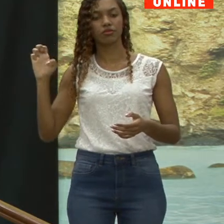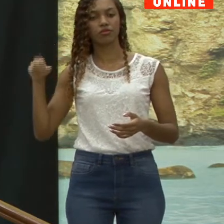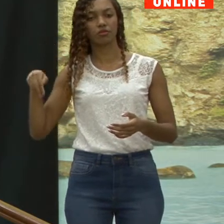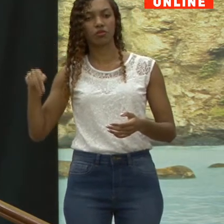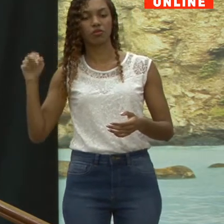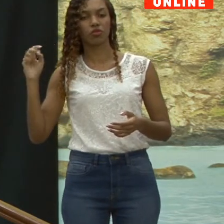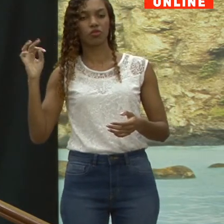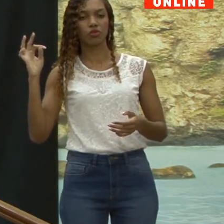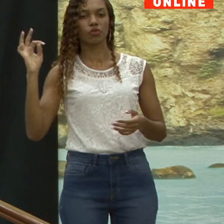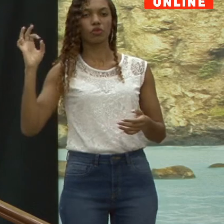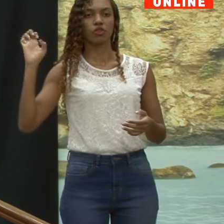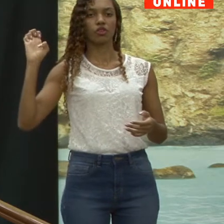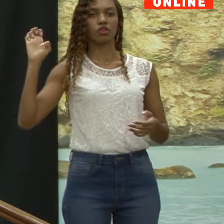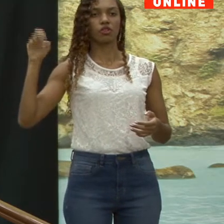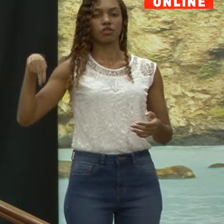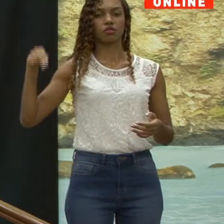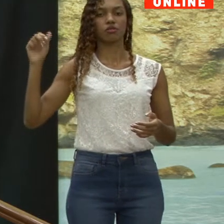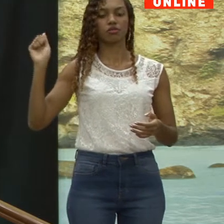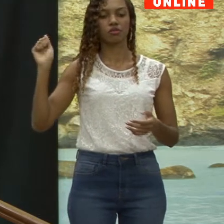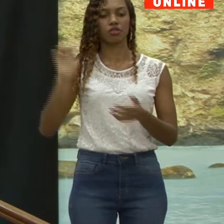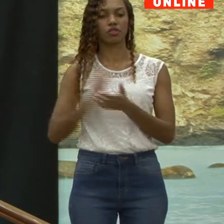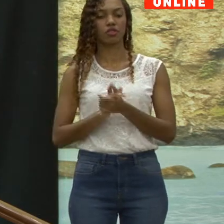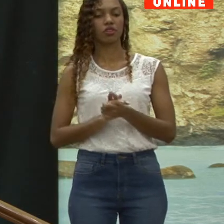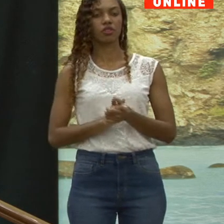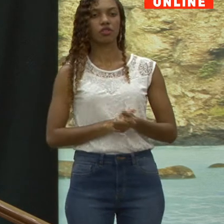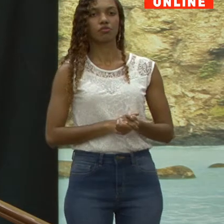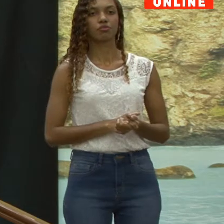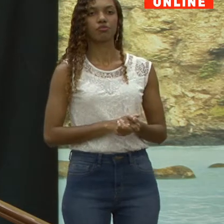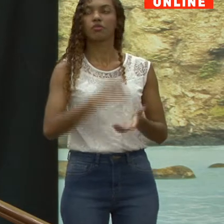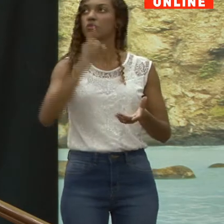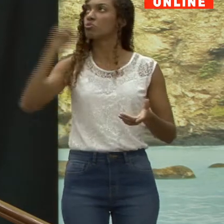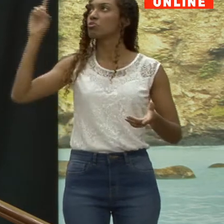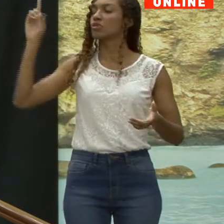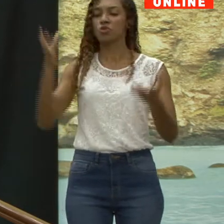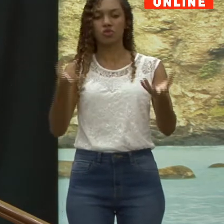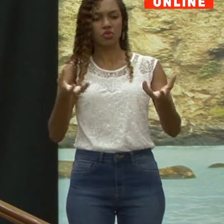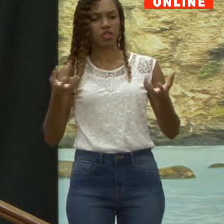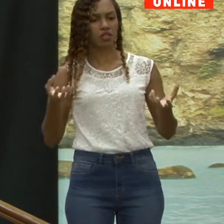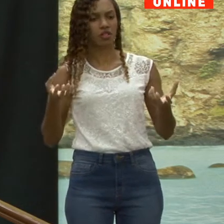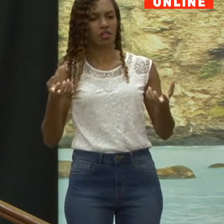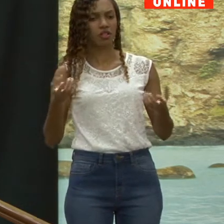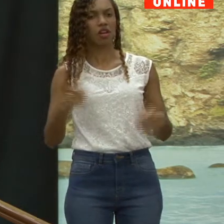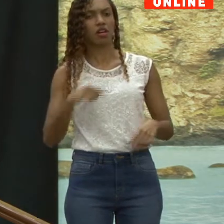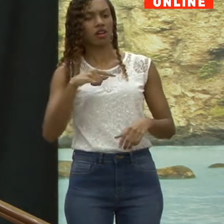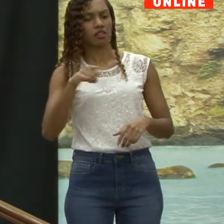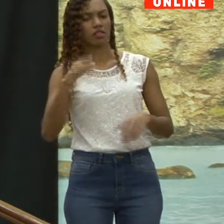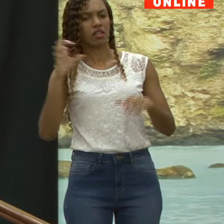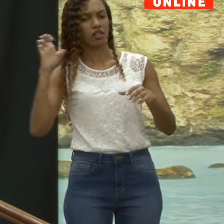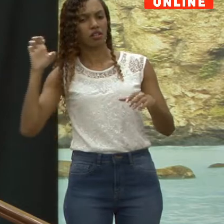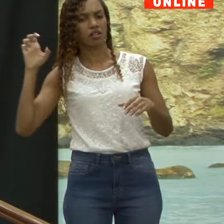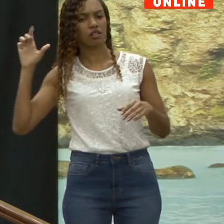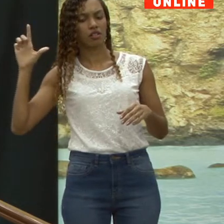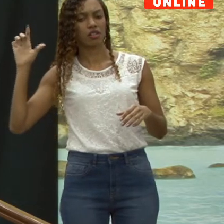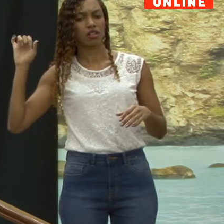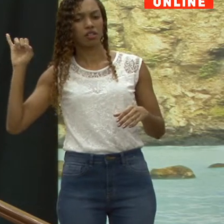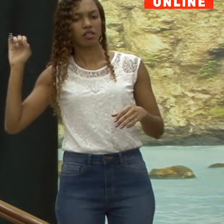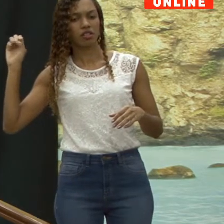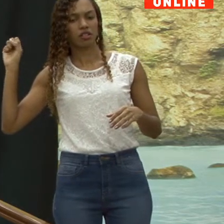Deus queria dar a Elias era uma estratégia para fugir da morte. Fugir da